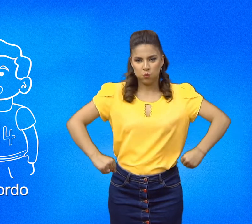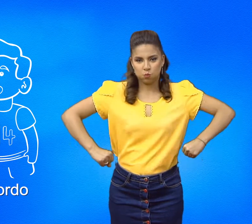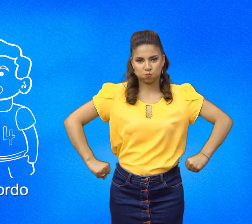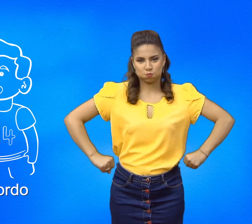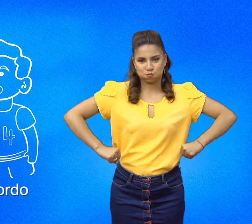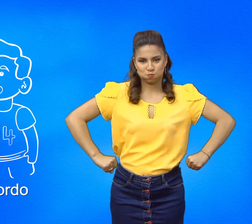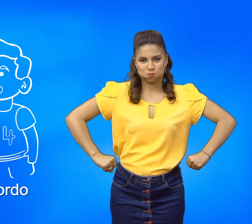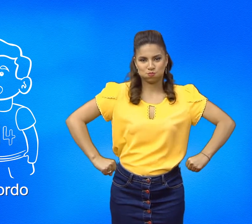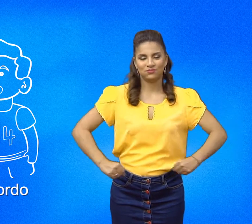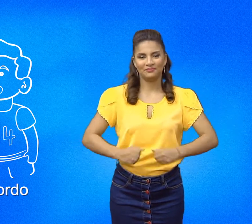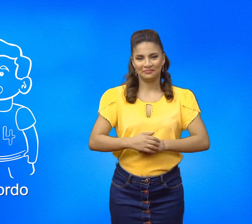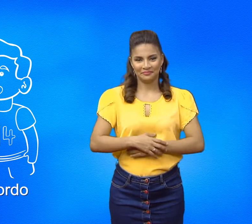gordo